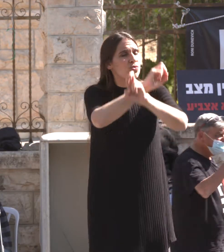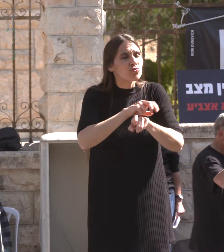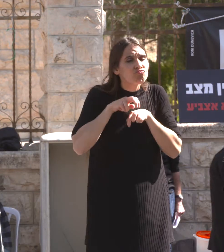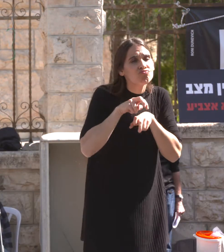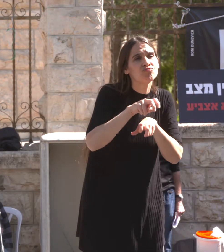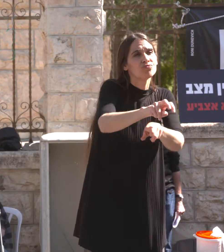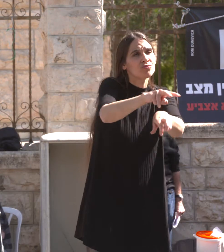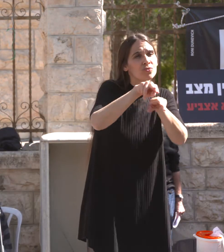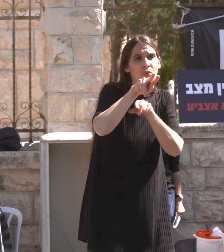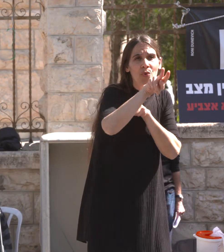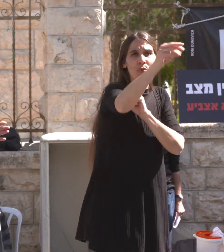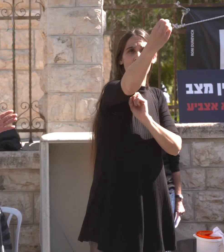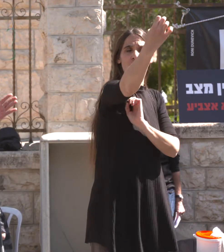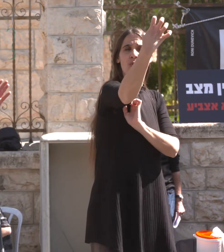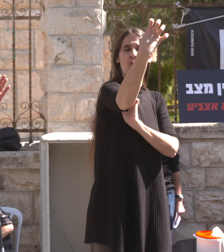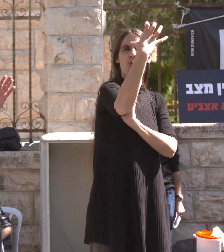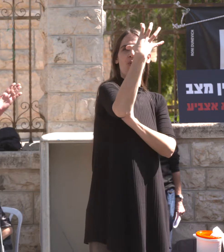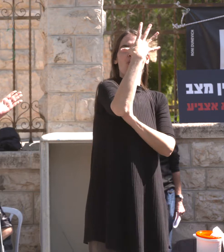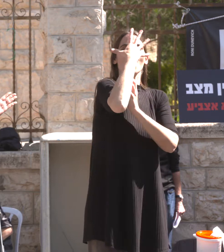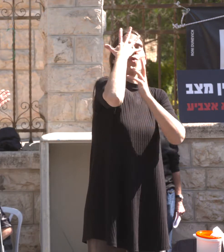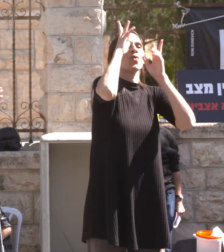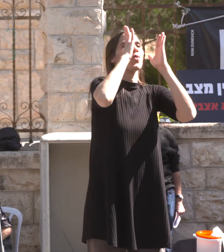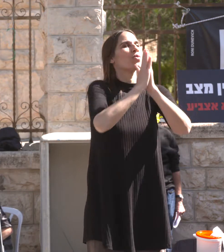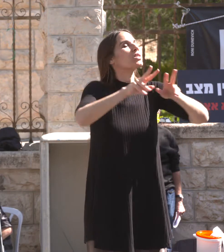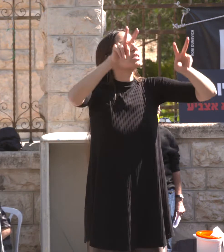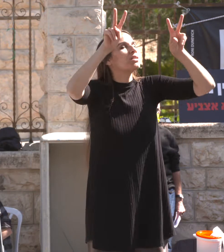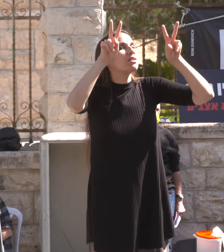בחושך, ראו אור גדול,